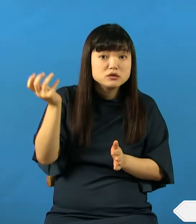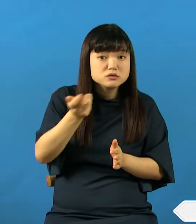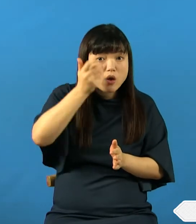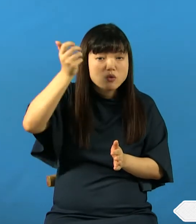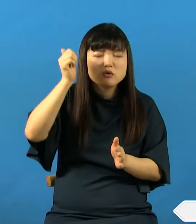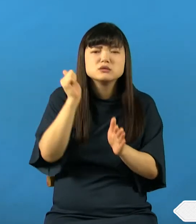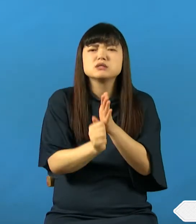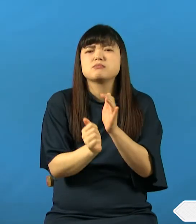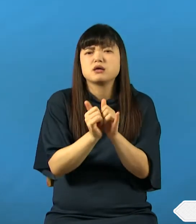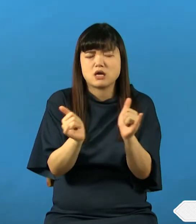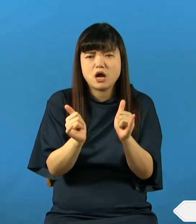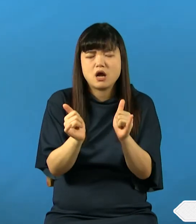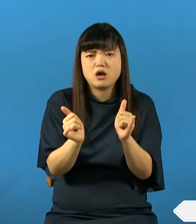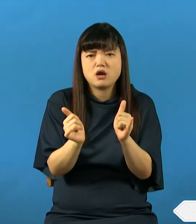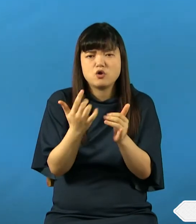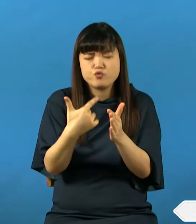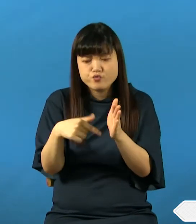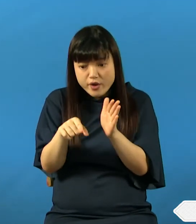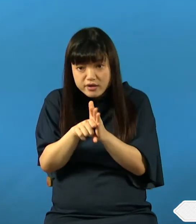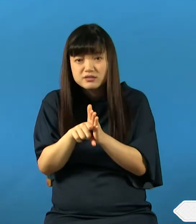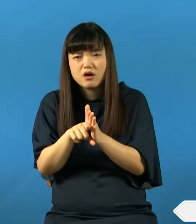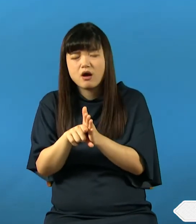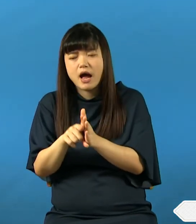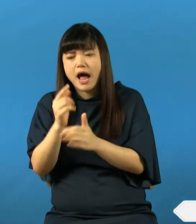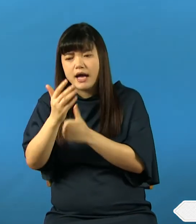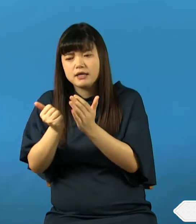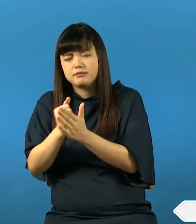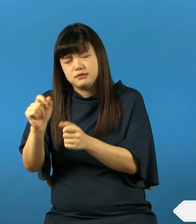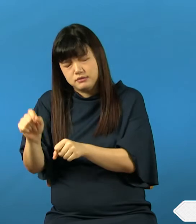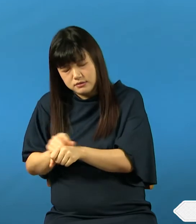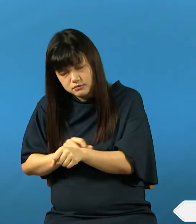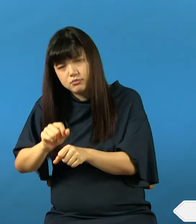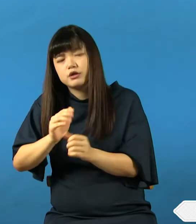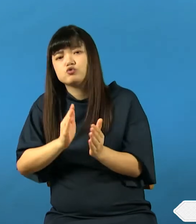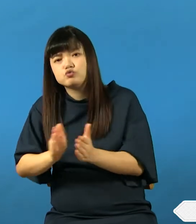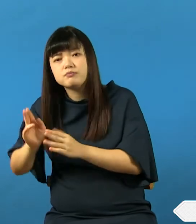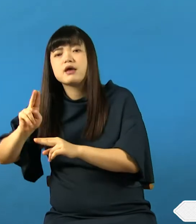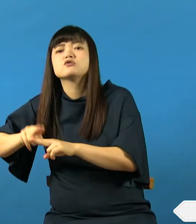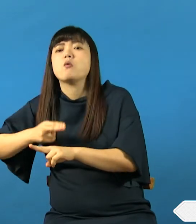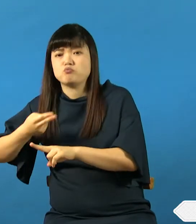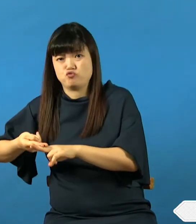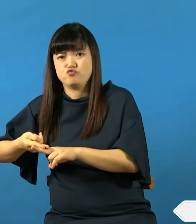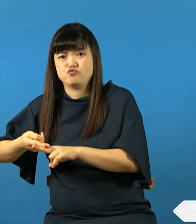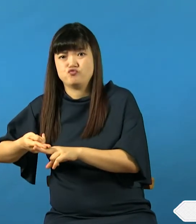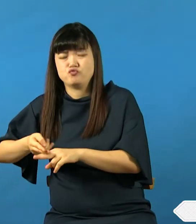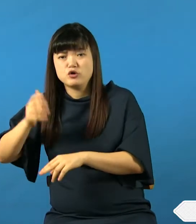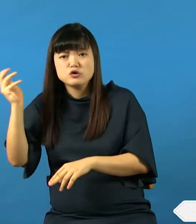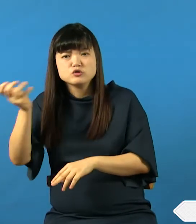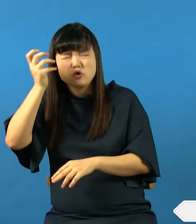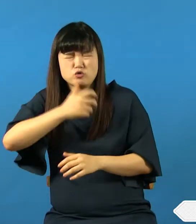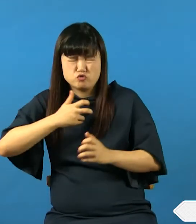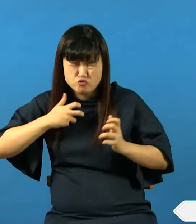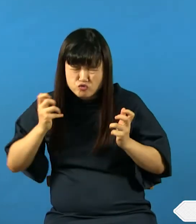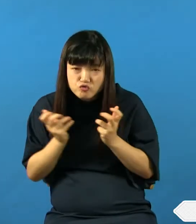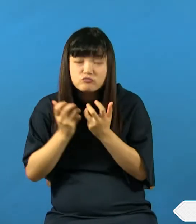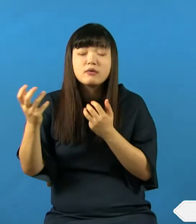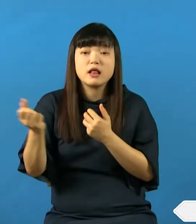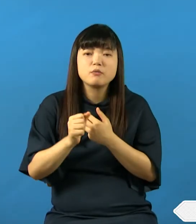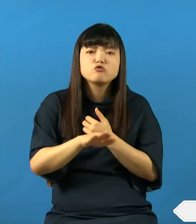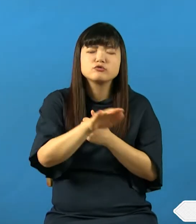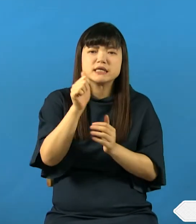왜냐하면 성령님은 실패자를 위해서 하나님이 특별히 마련하신 하나님의 선물이기 때문에,